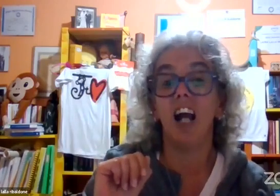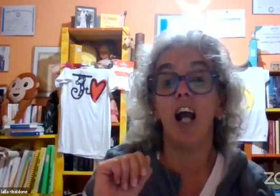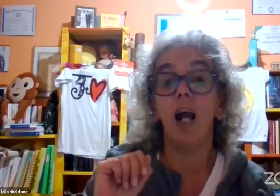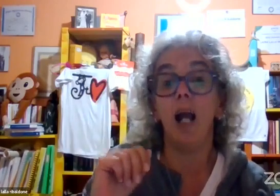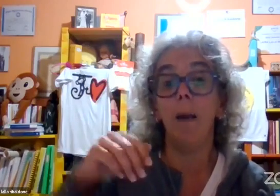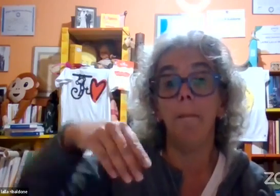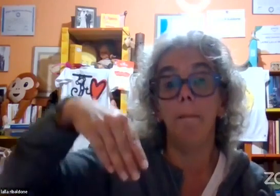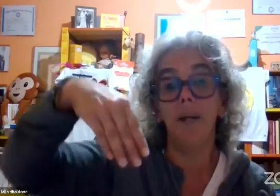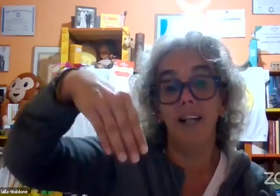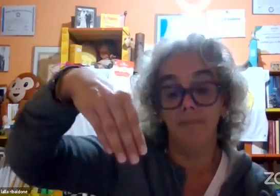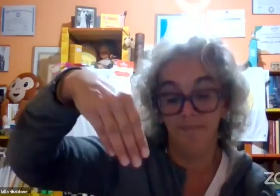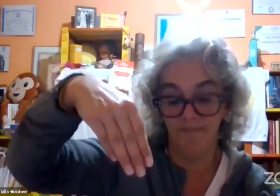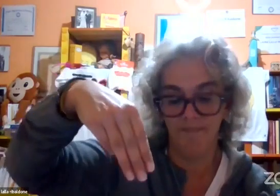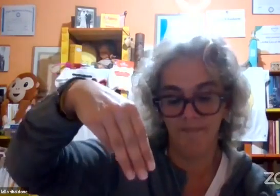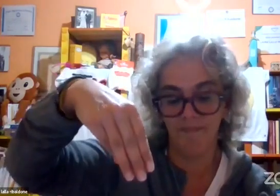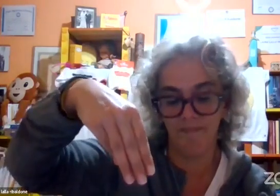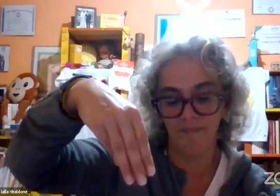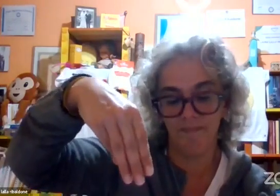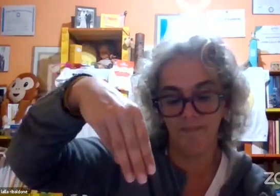Lettera M.